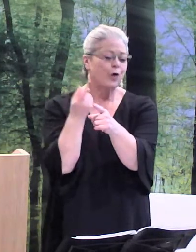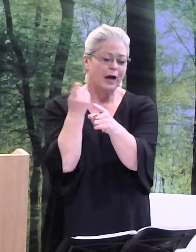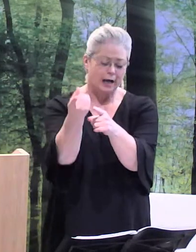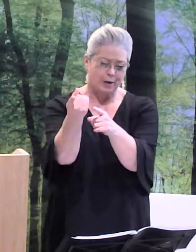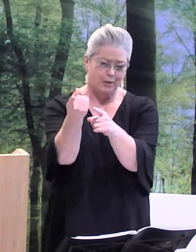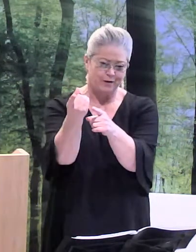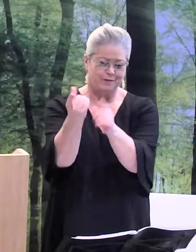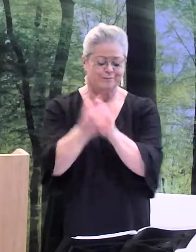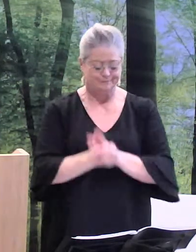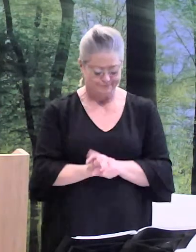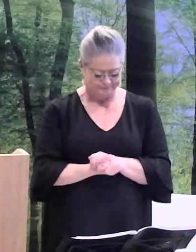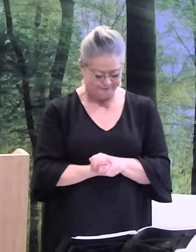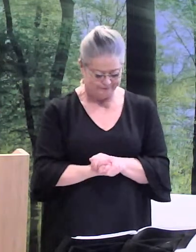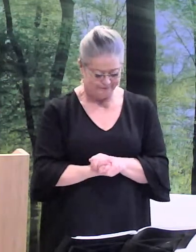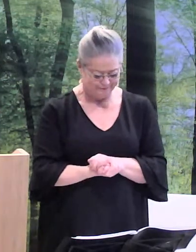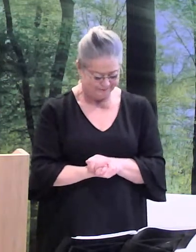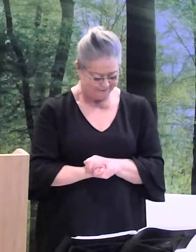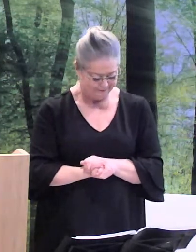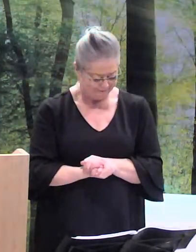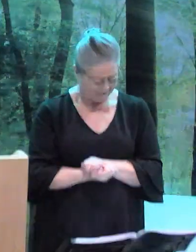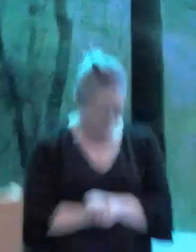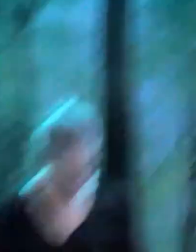eeuwig.